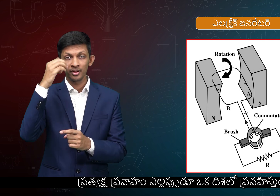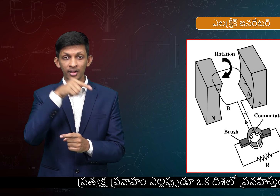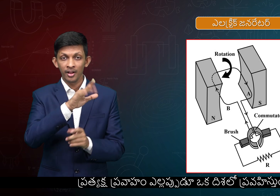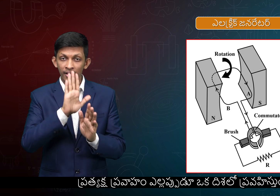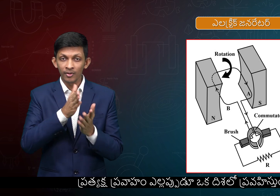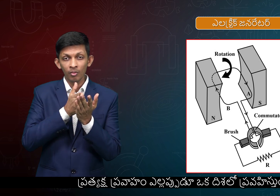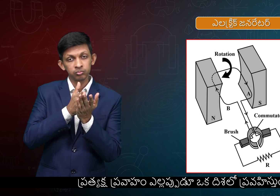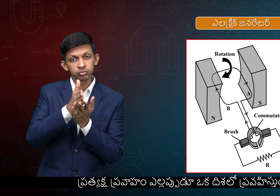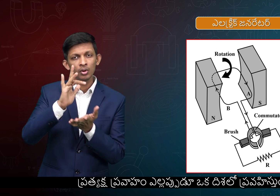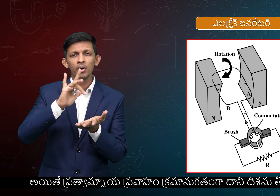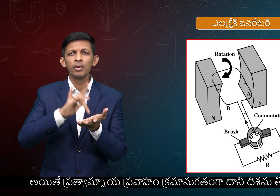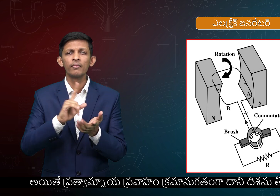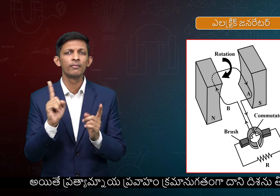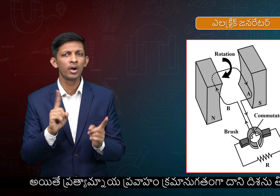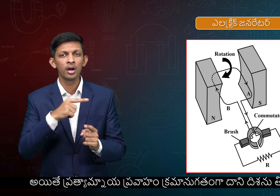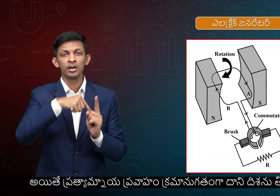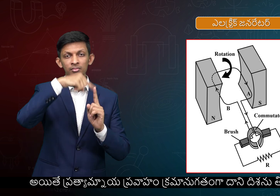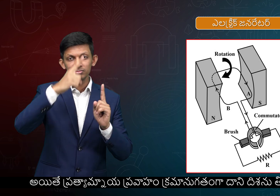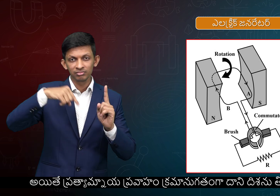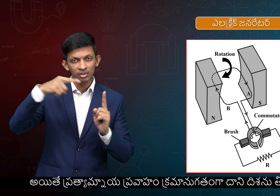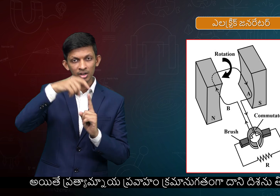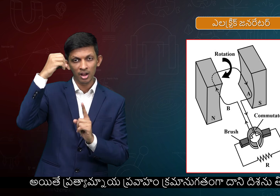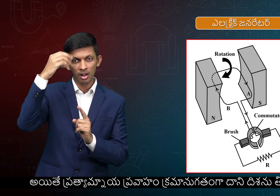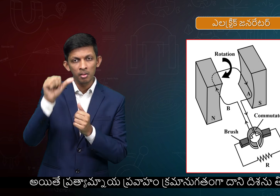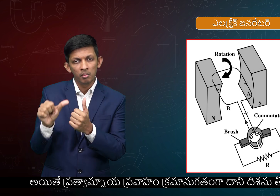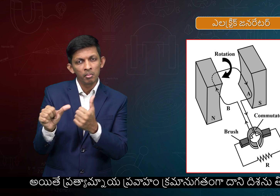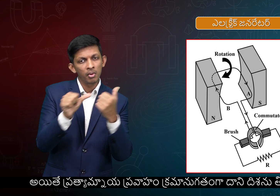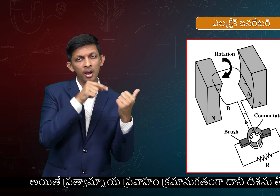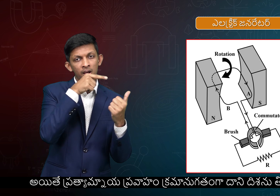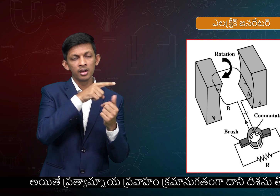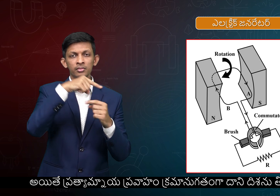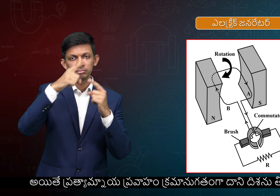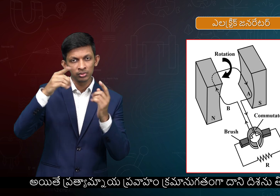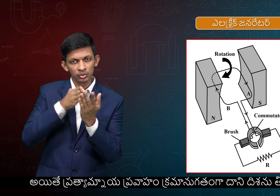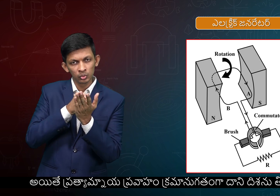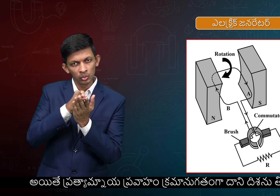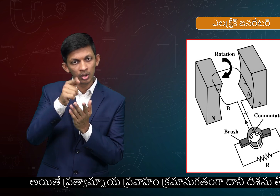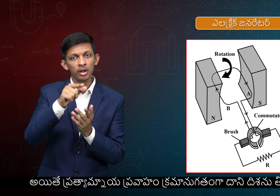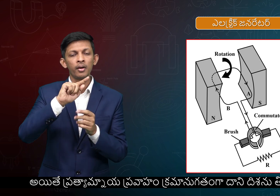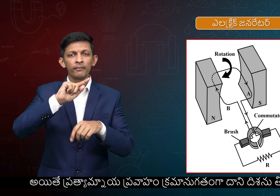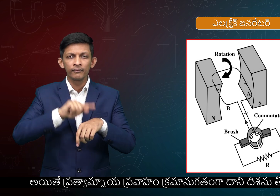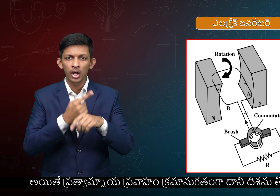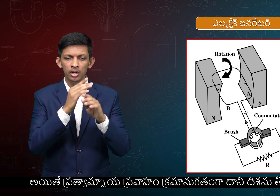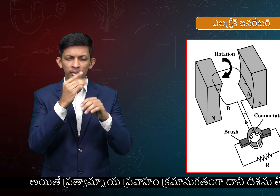దిశలో ప్రవహిస్తుంది. అయితే ప్రత్యామ్నాయ ప్రవాహం క్రమానుగతంగా దాని దిశను తిప్పుకొడుతుంది.